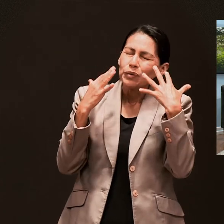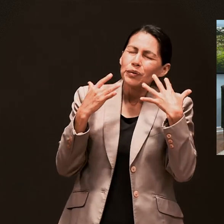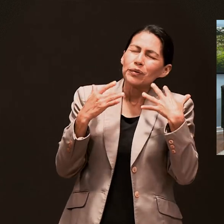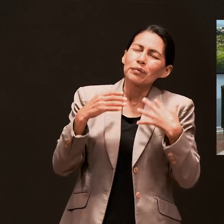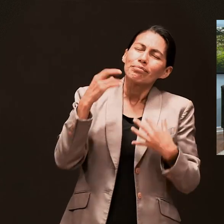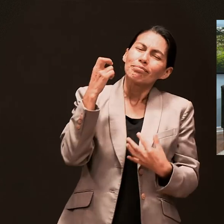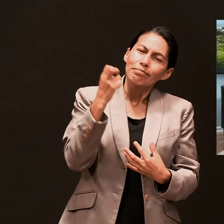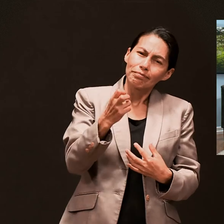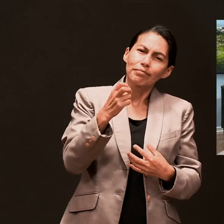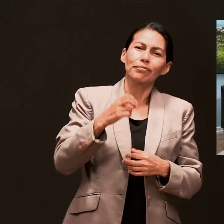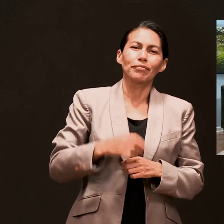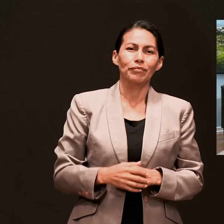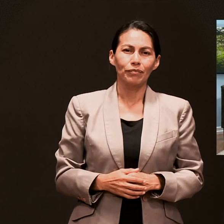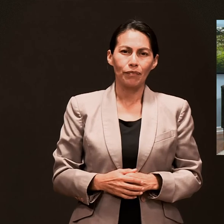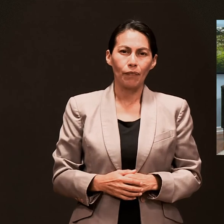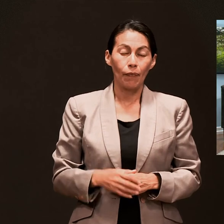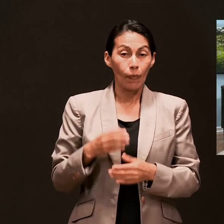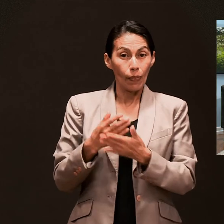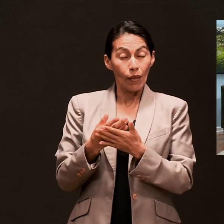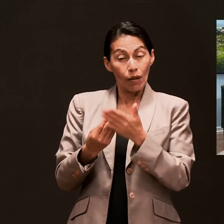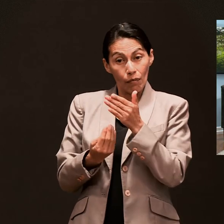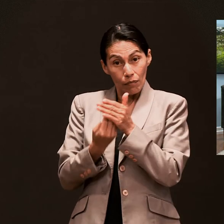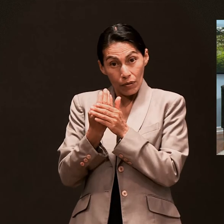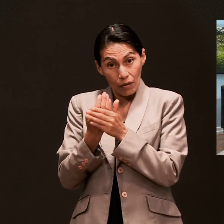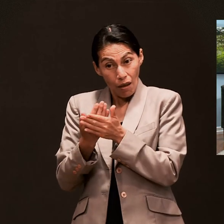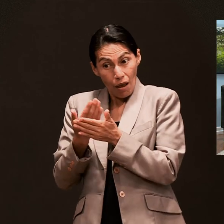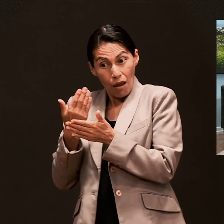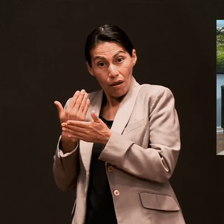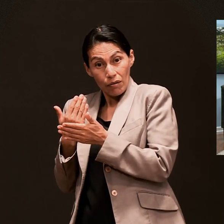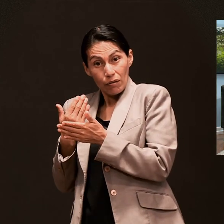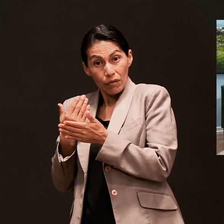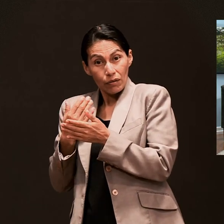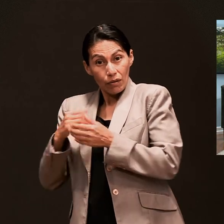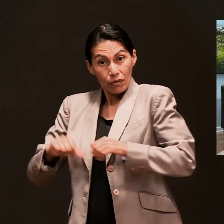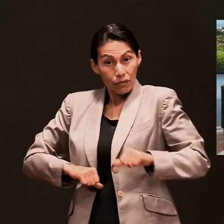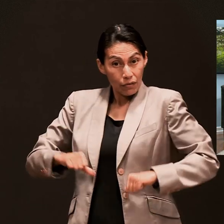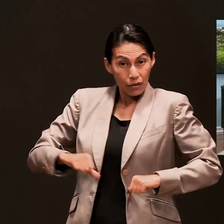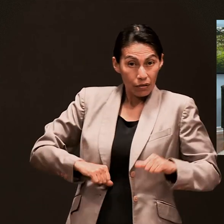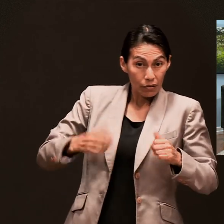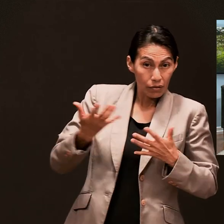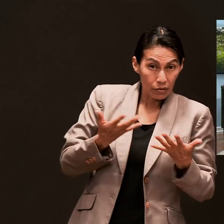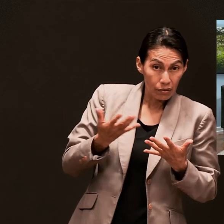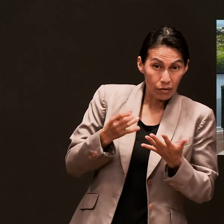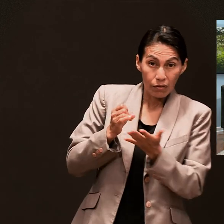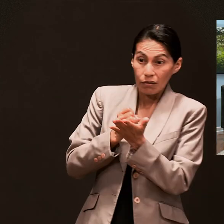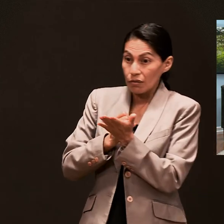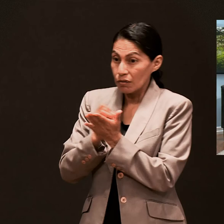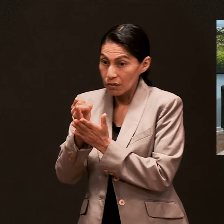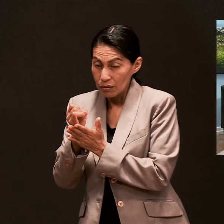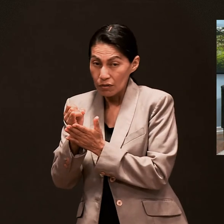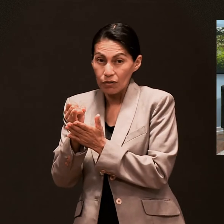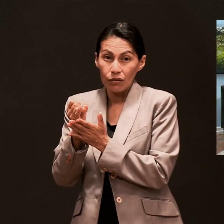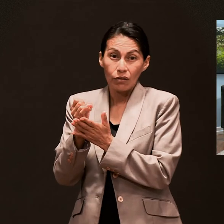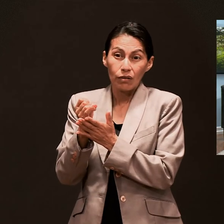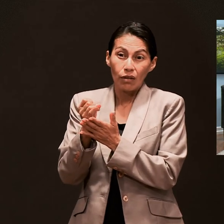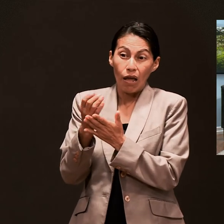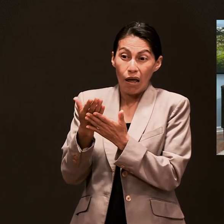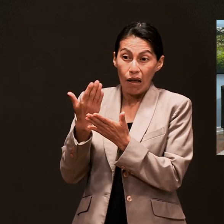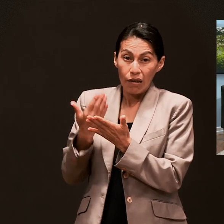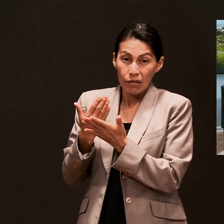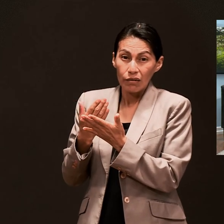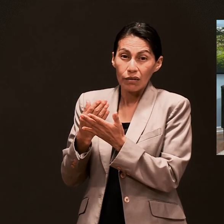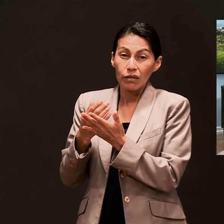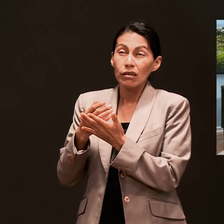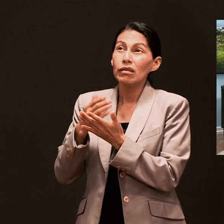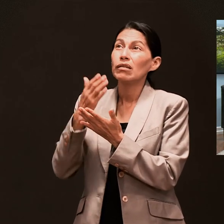programamiento del Espíritu Santo diario antes de iniciar las actividades y tomar las mejores bendiciones porque él es el que nos